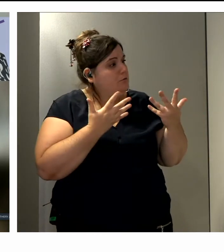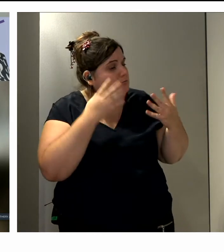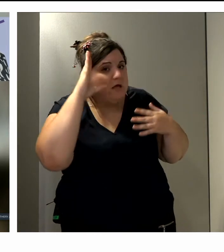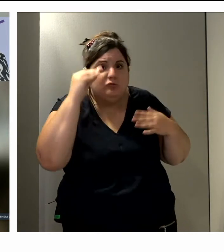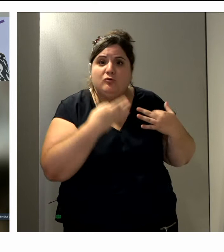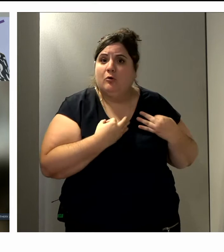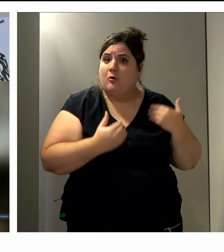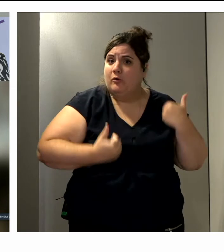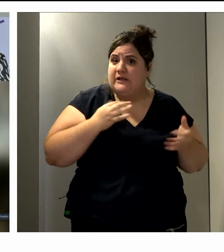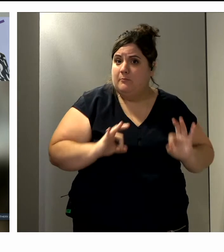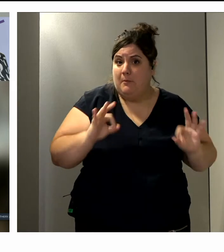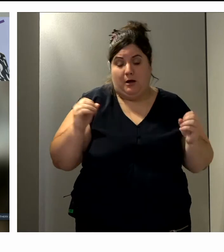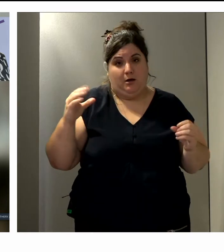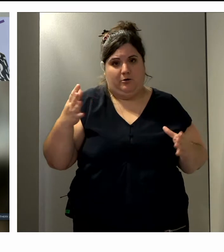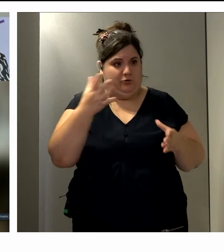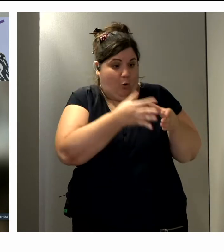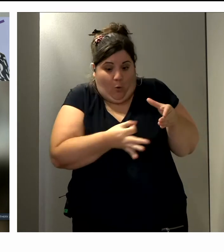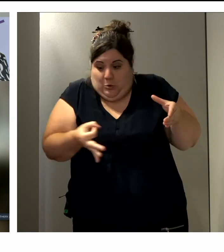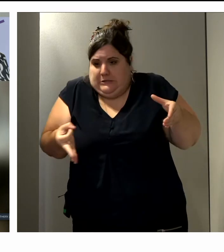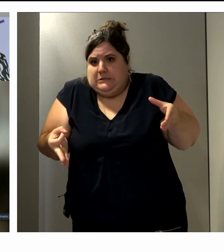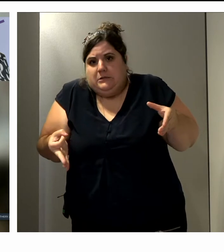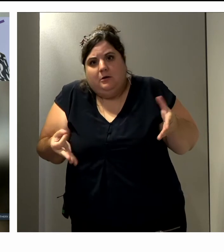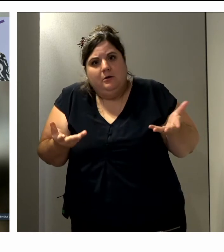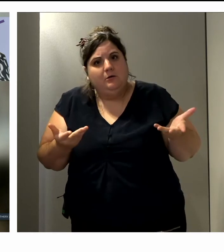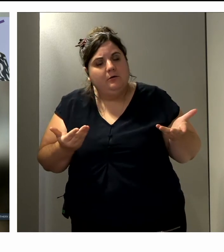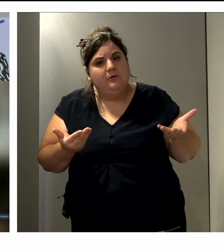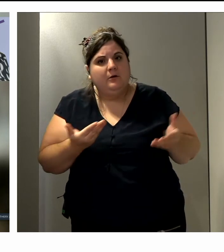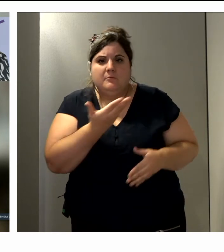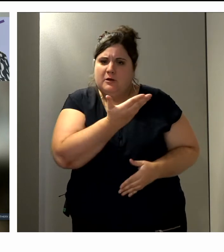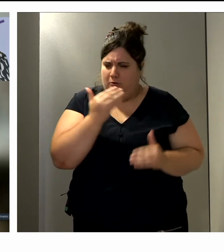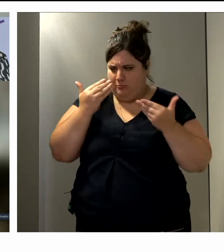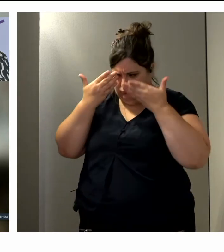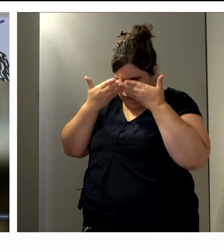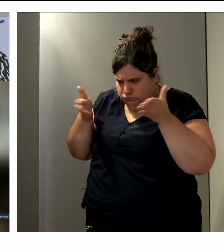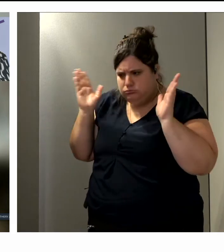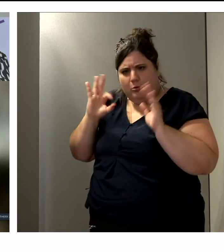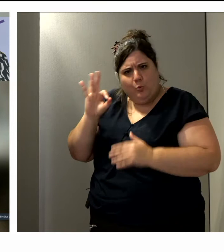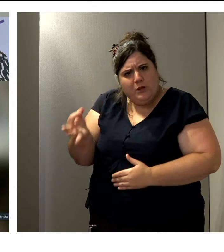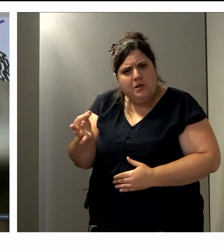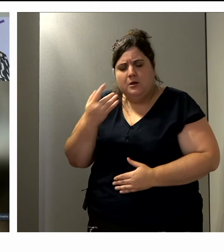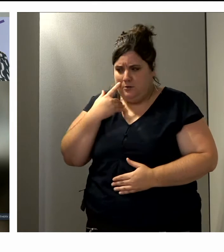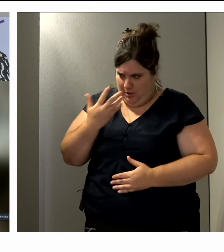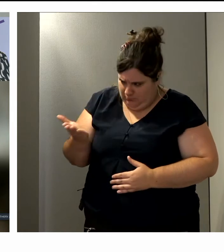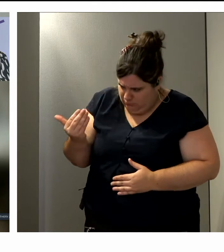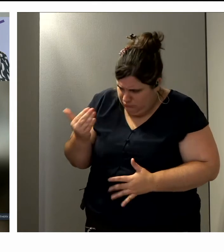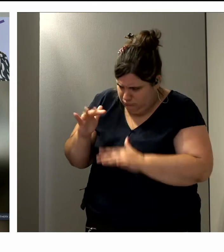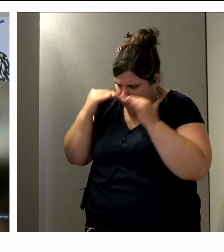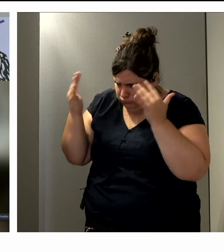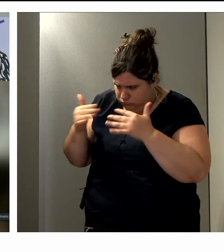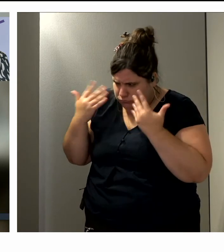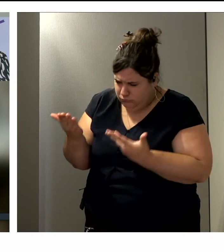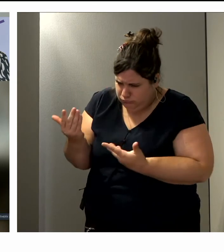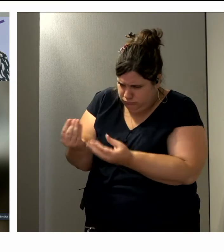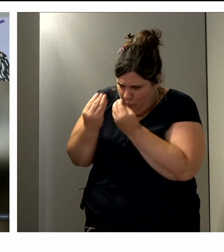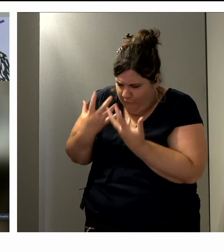valides, si je puis dire. Mais la plupart des professeurs sont très ouverts sur la question du handicap et ne demandent qu'à être formés par rapport à